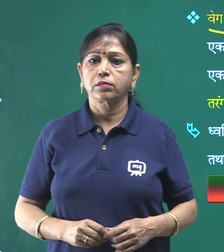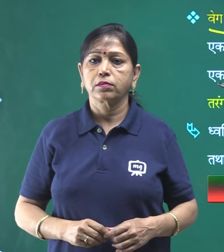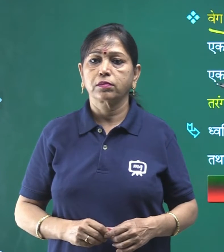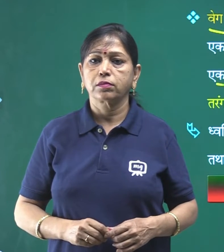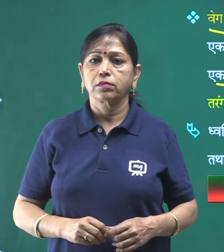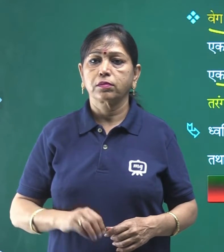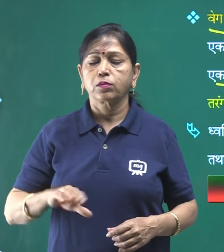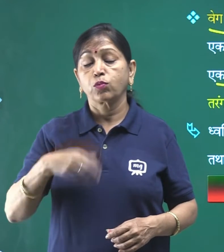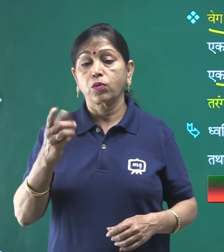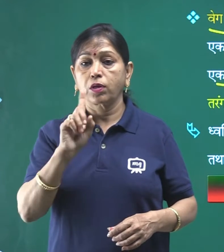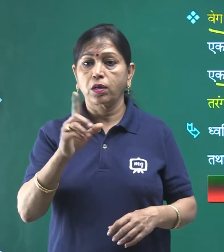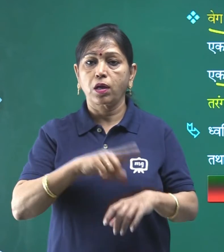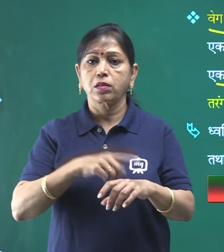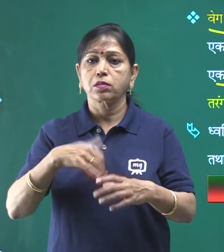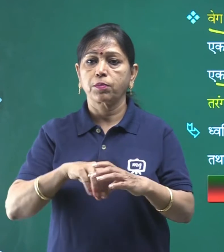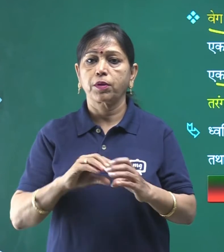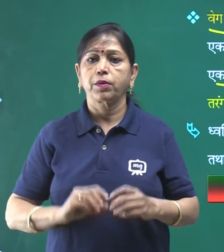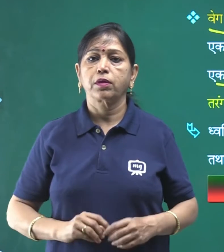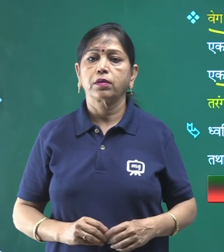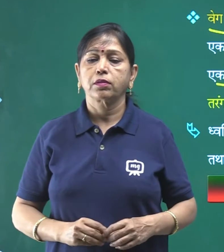द्वारा एकांक समय में